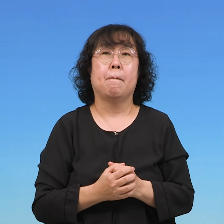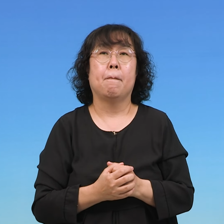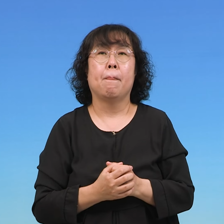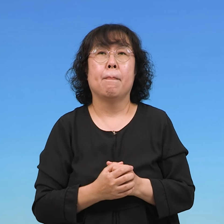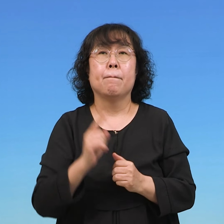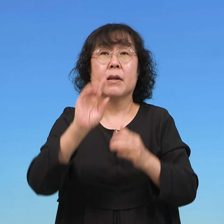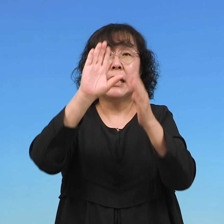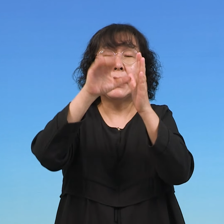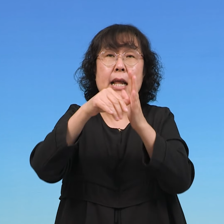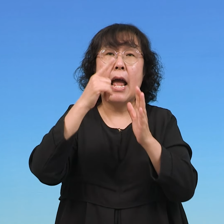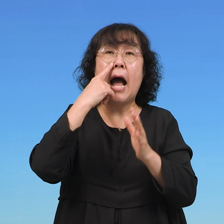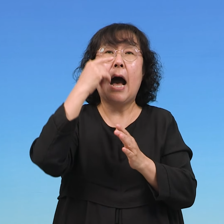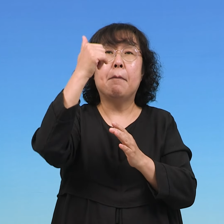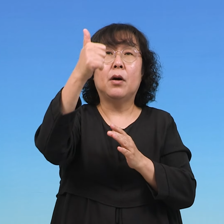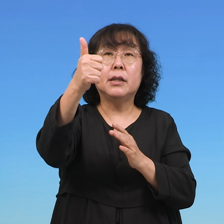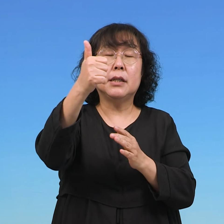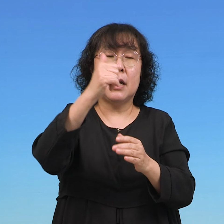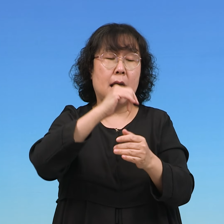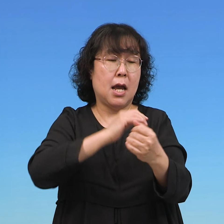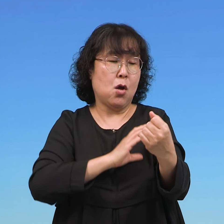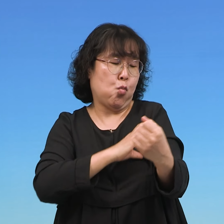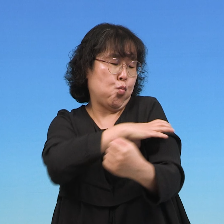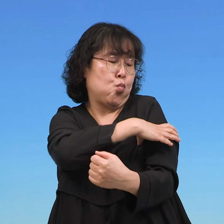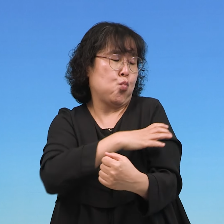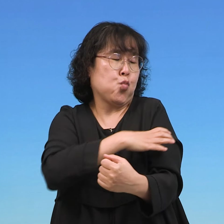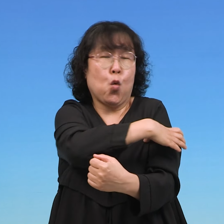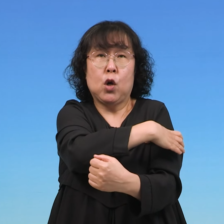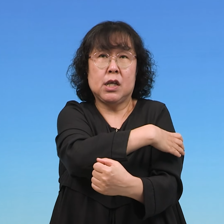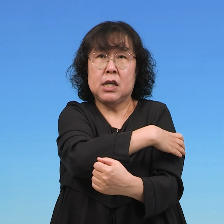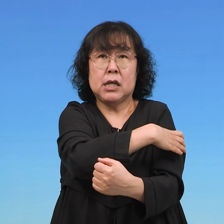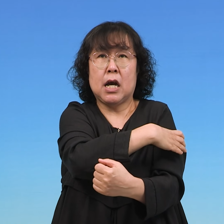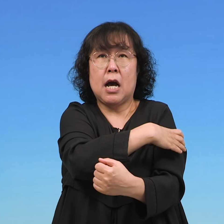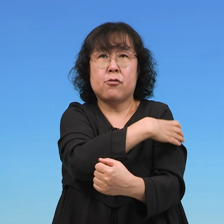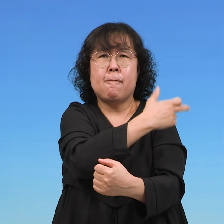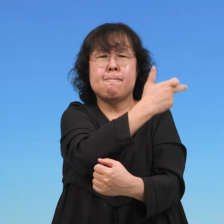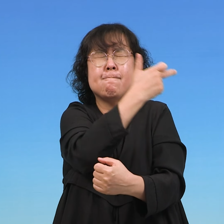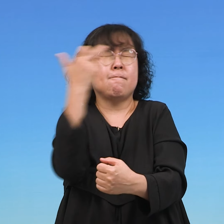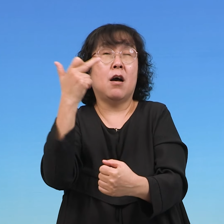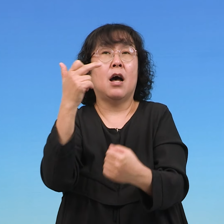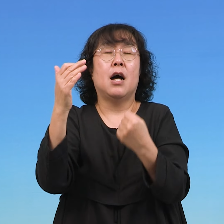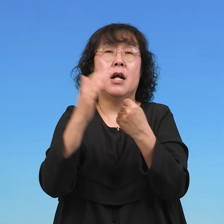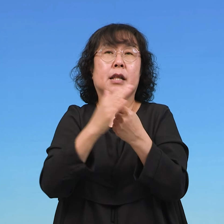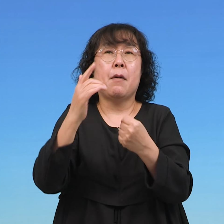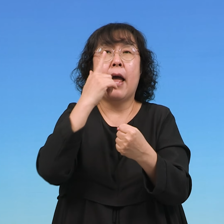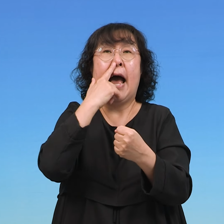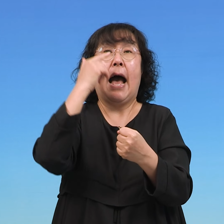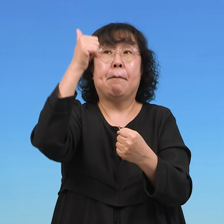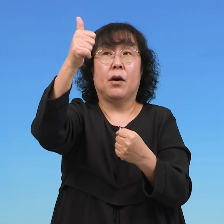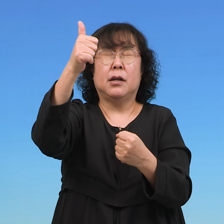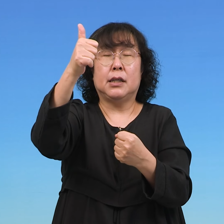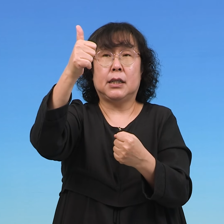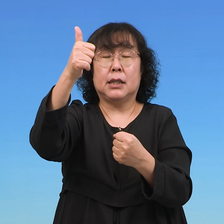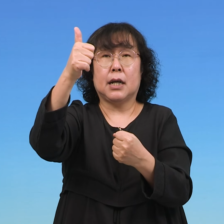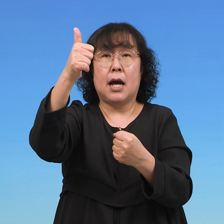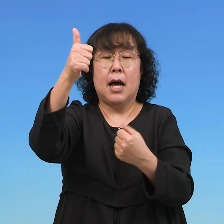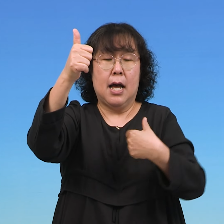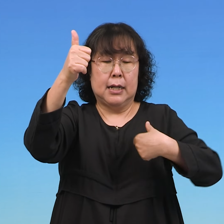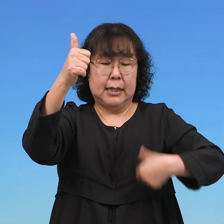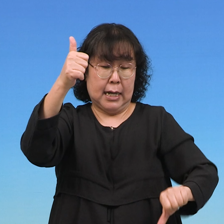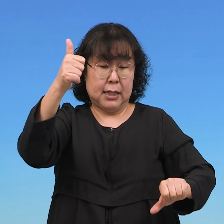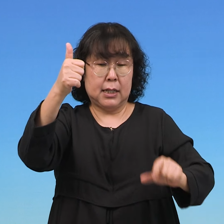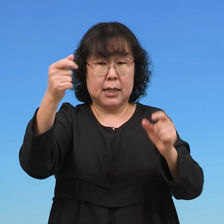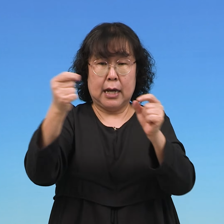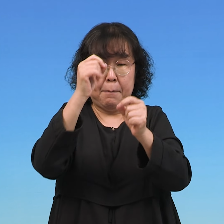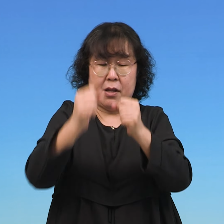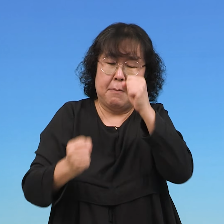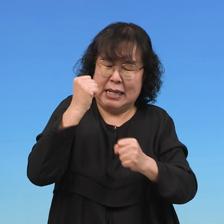보니까요, 그 당시로 아버지의 권위가 너무나 절대적이기 때문에 아버지가 자식 앞에서 달리는 경우는